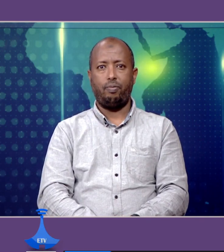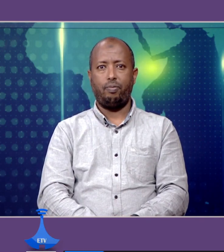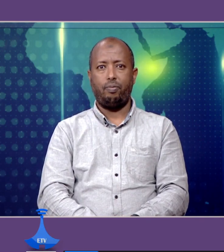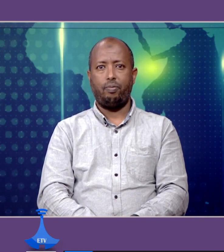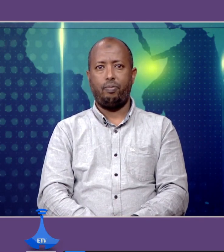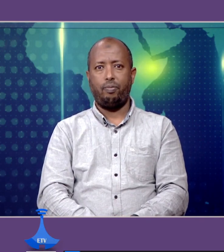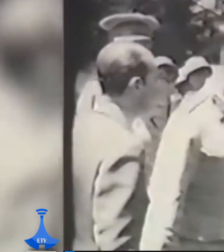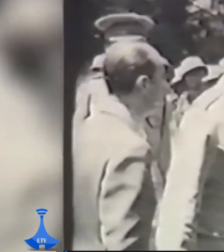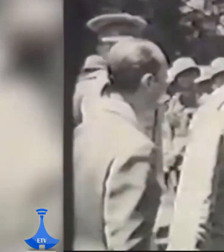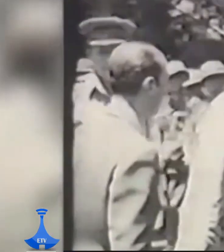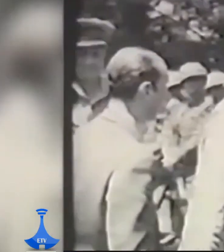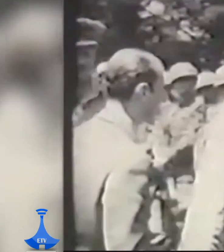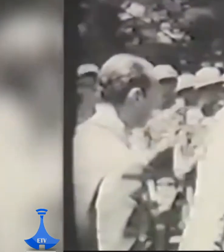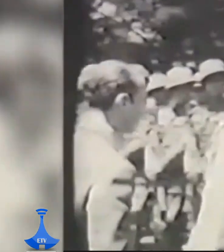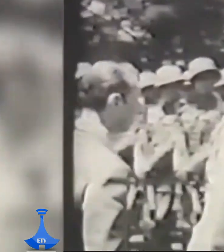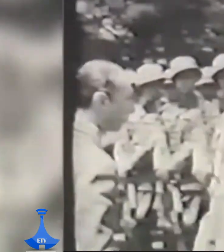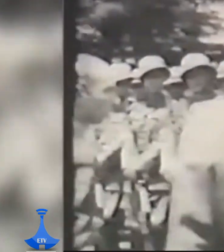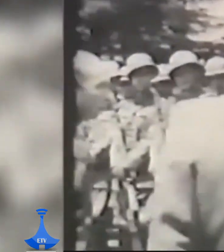ጋው ሺቡይ